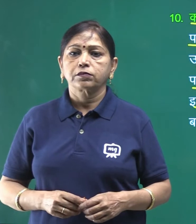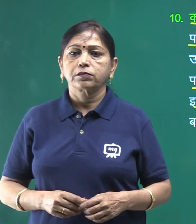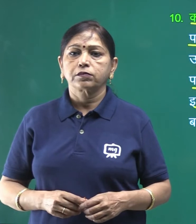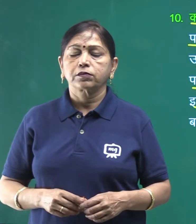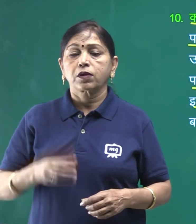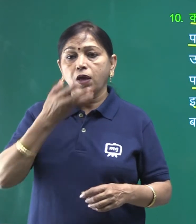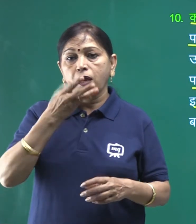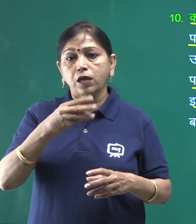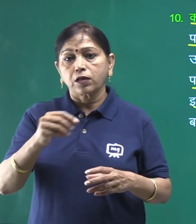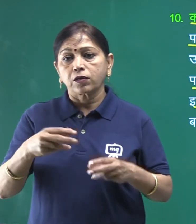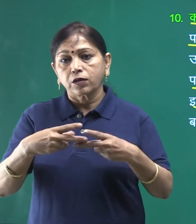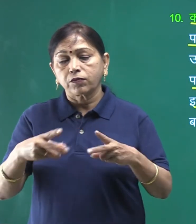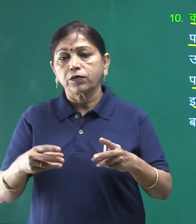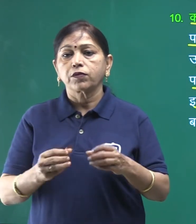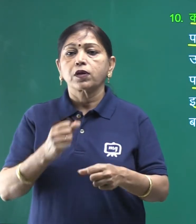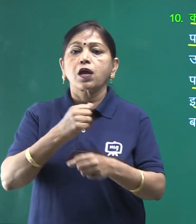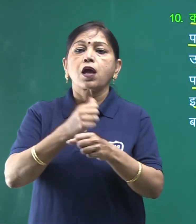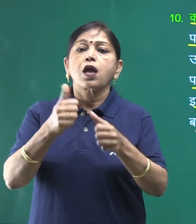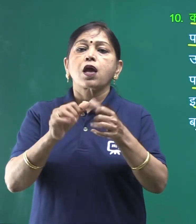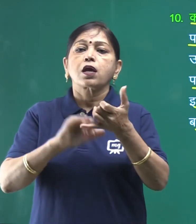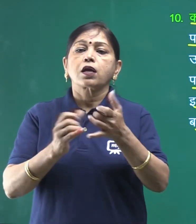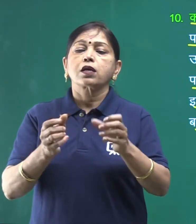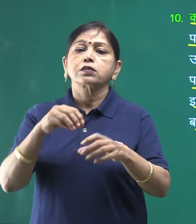द्रव गैस में